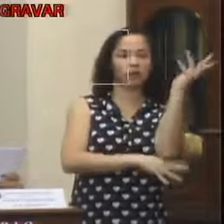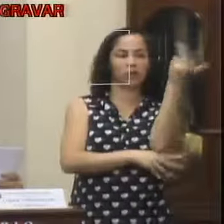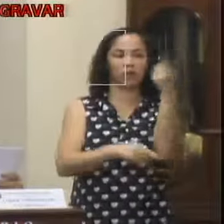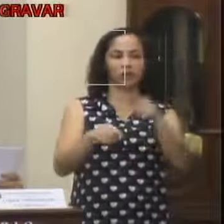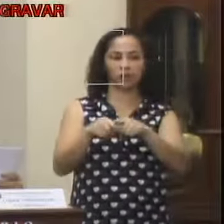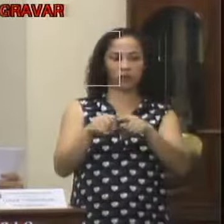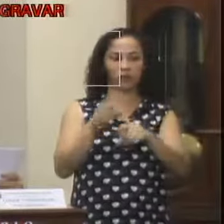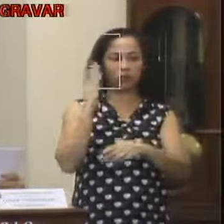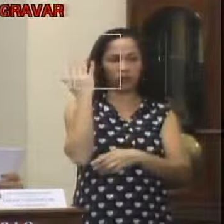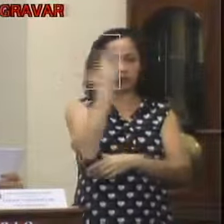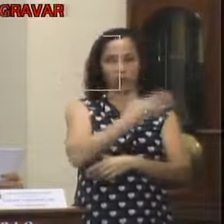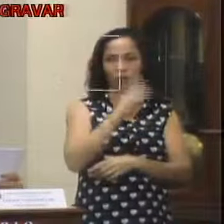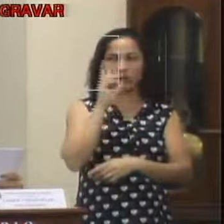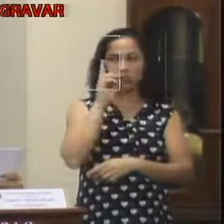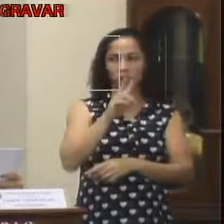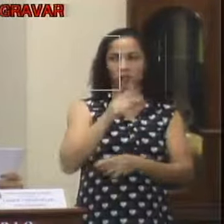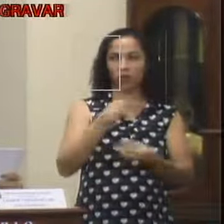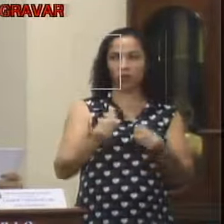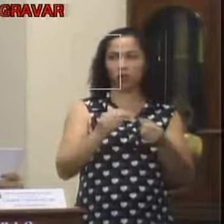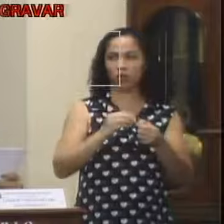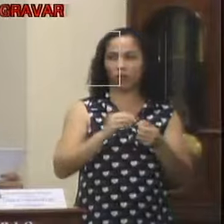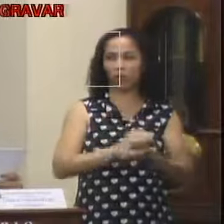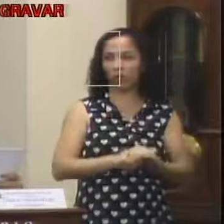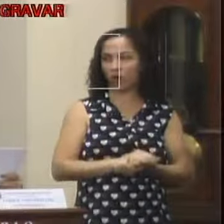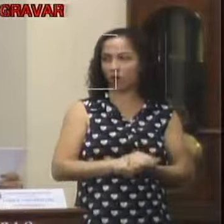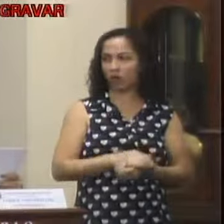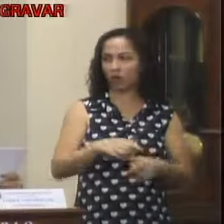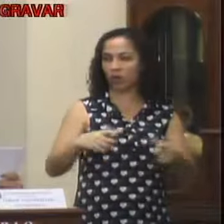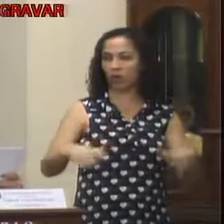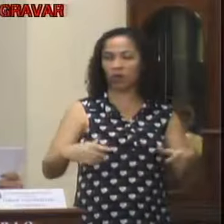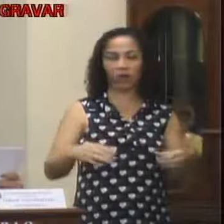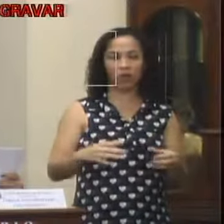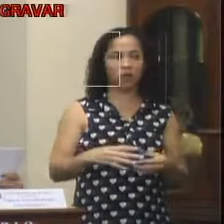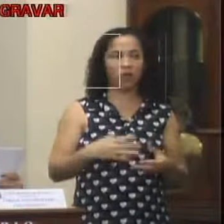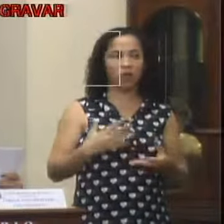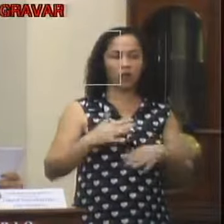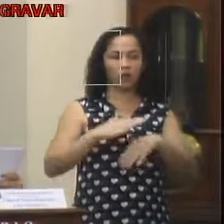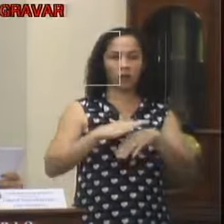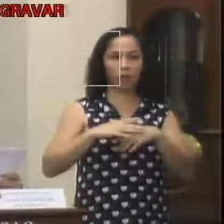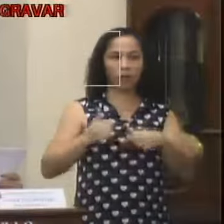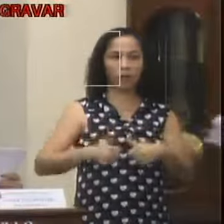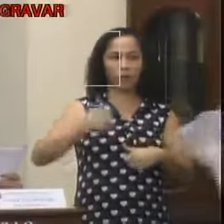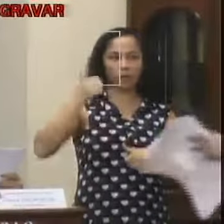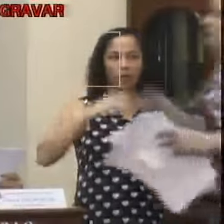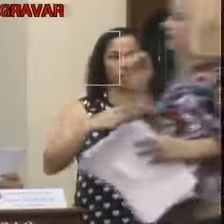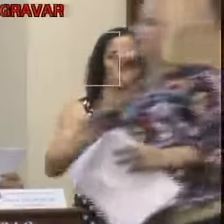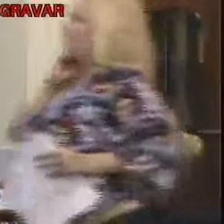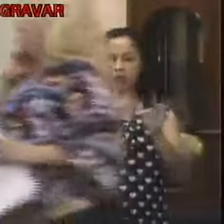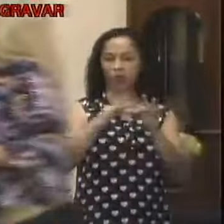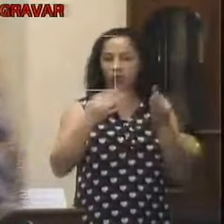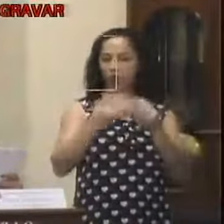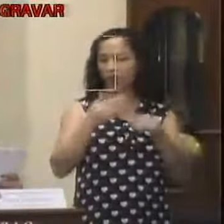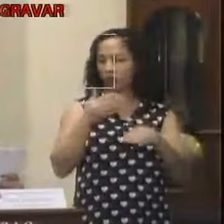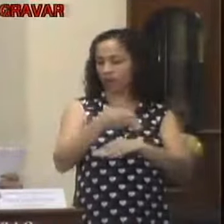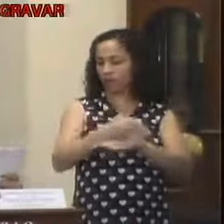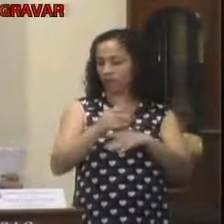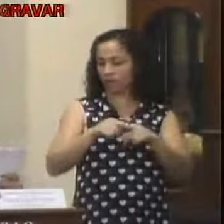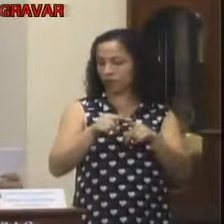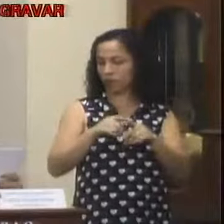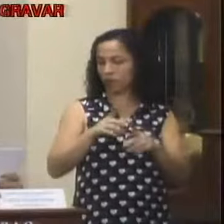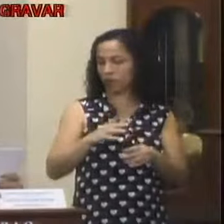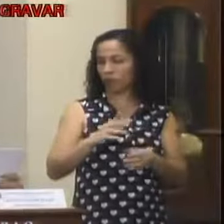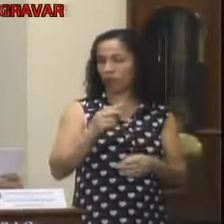melhorar a visibilidade daquela localidade, tornando o ambiente mais harmonioso e aconchegante, uma vez que as famílias contam com aquela praça e sua quadra em perfeita